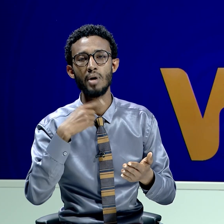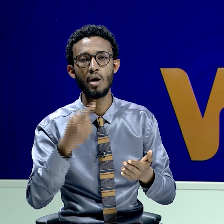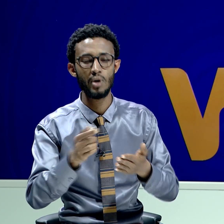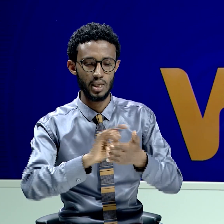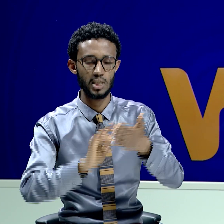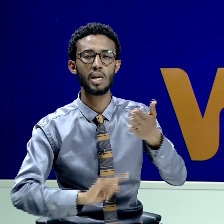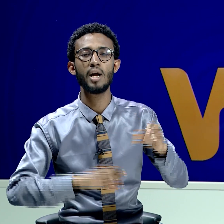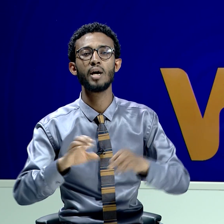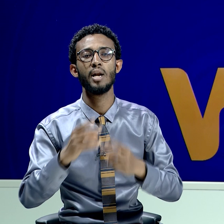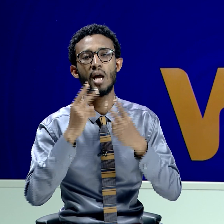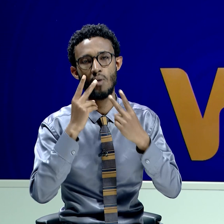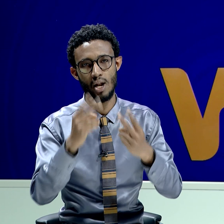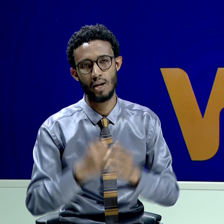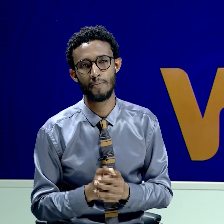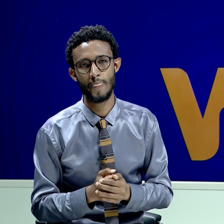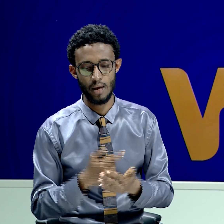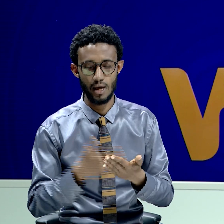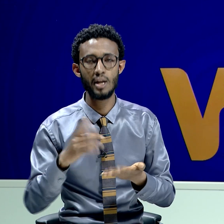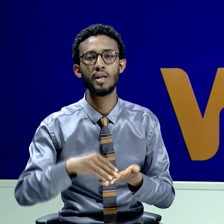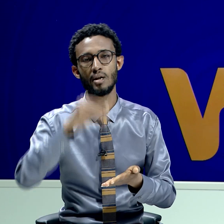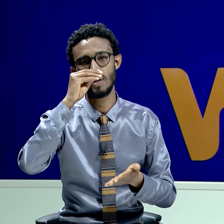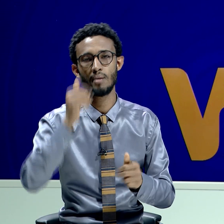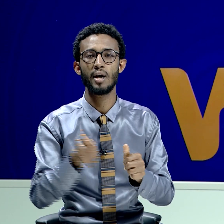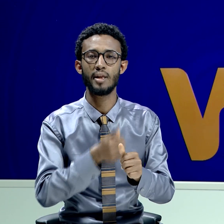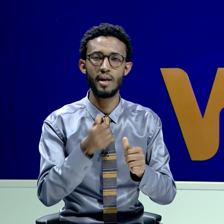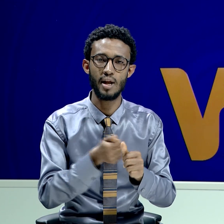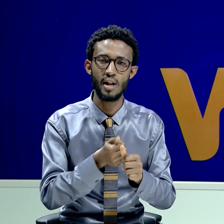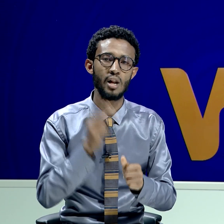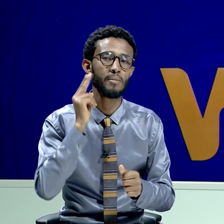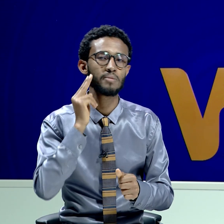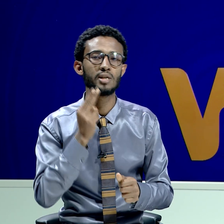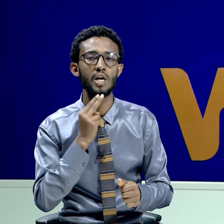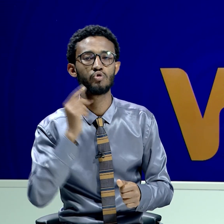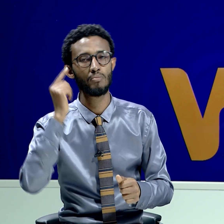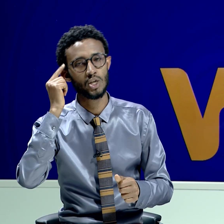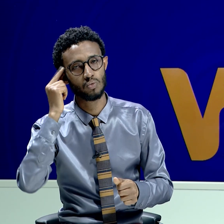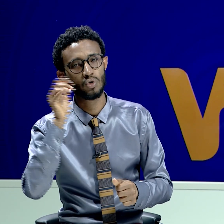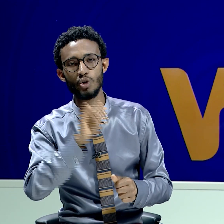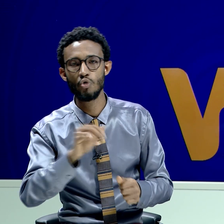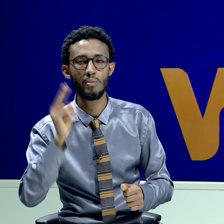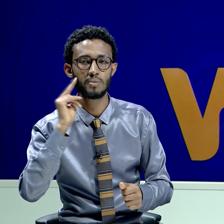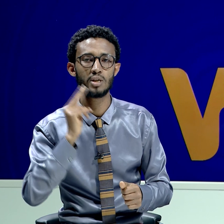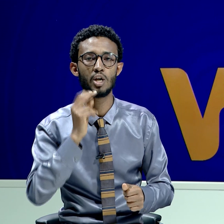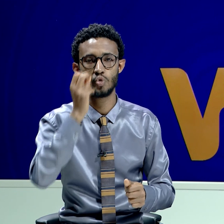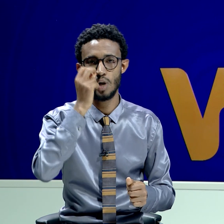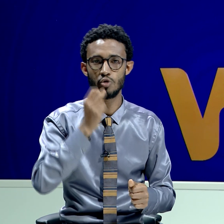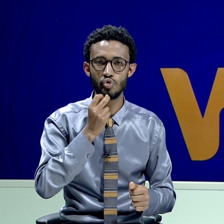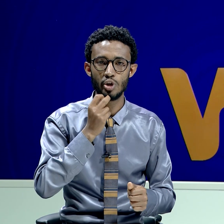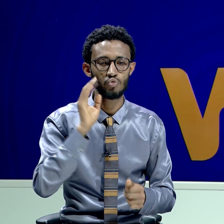በሚለው ዘር አረገ እናይዋለን። የነን ተመርተ መከታተል መስማሳናችሁ የሚያስቡ እንዶ መስማሳናችሁ ወላጆች